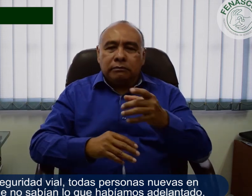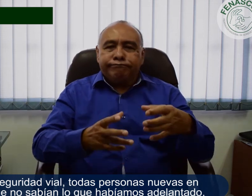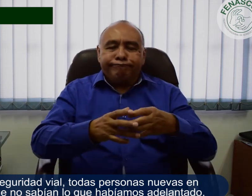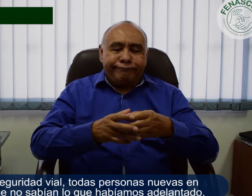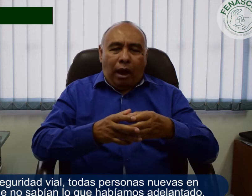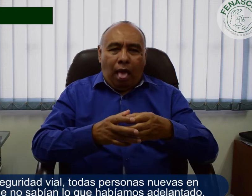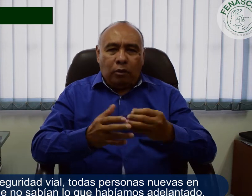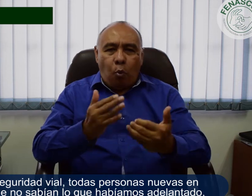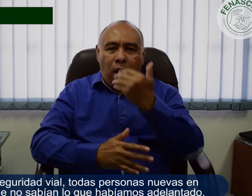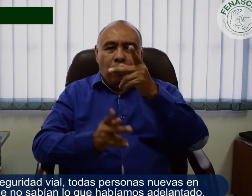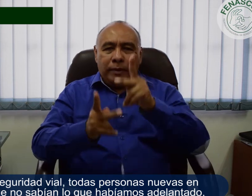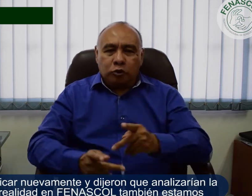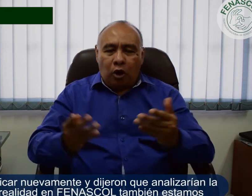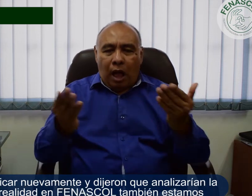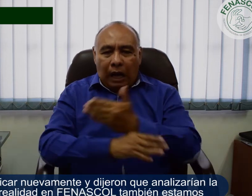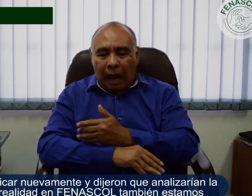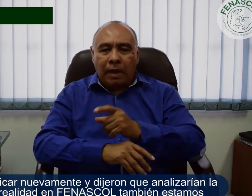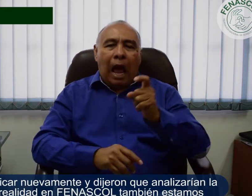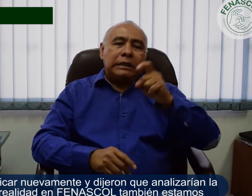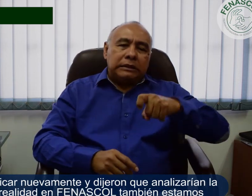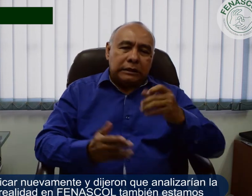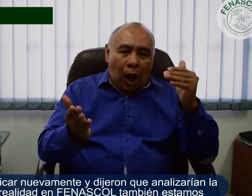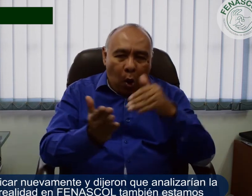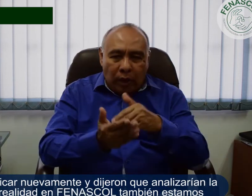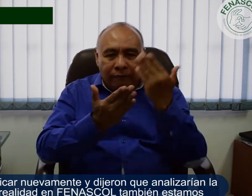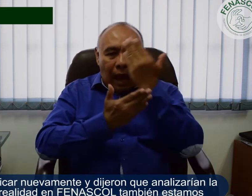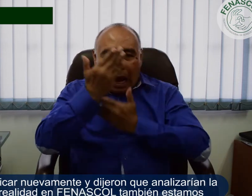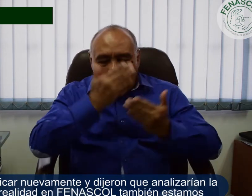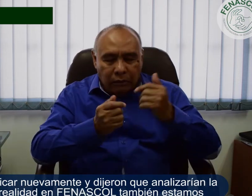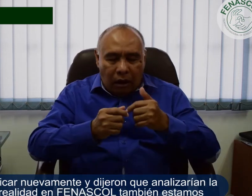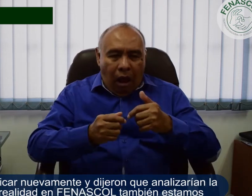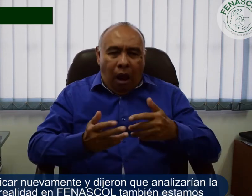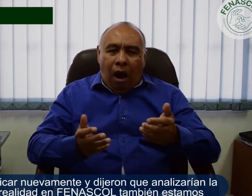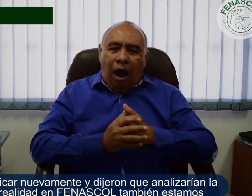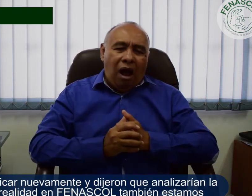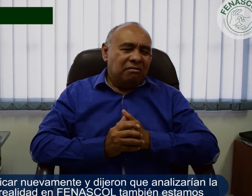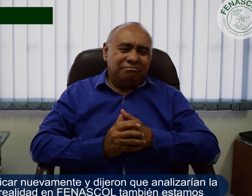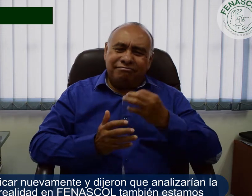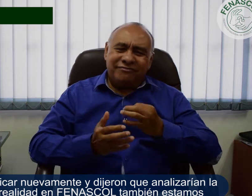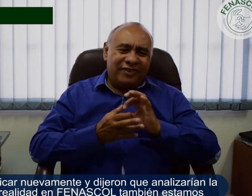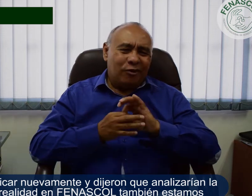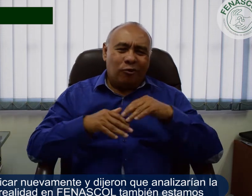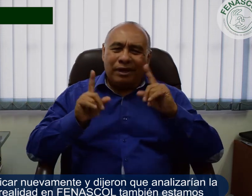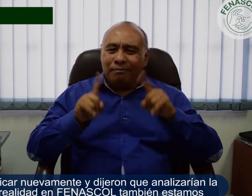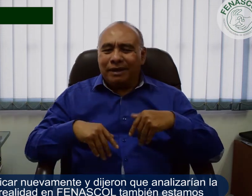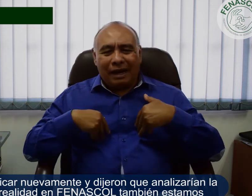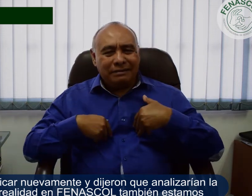habíamos adelantado. Tuvimos que explicar nuevamente y dijeron que analizarían la situación. En realidad en FENASCOL